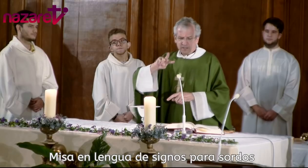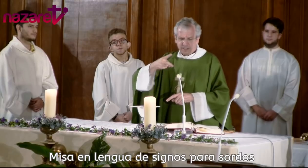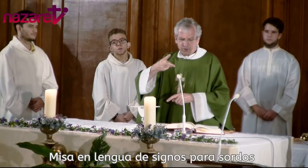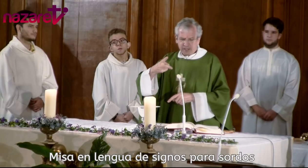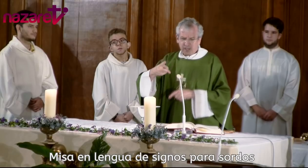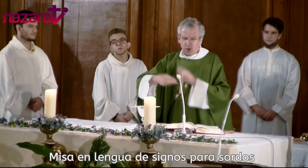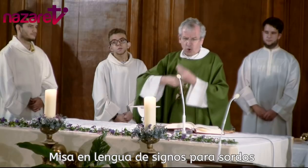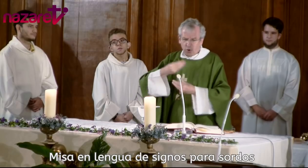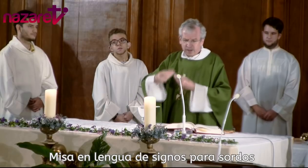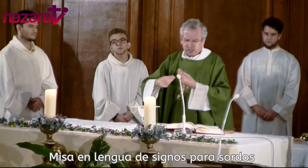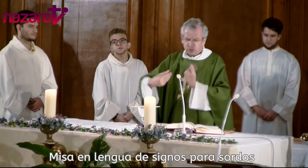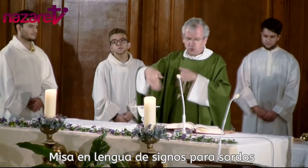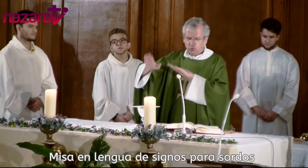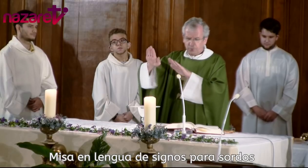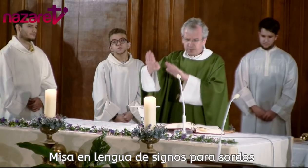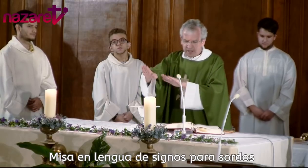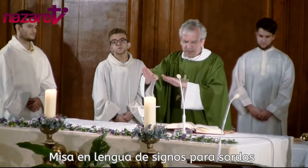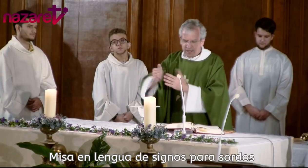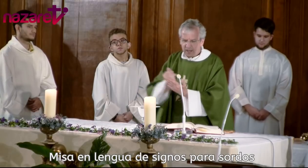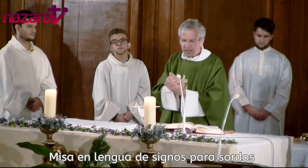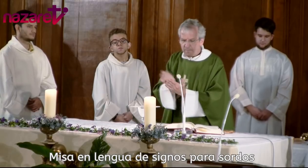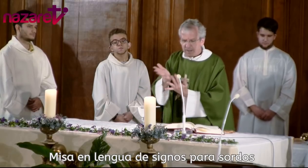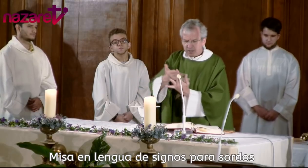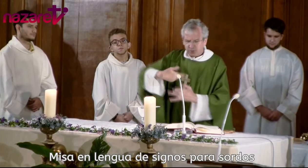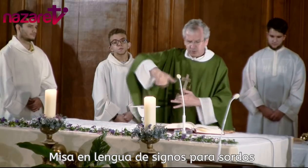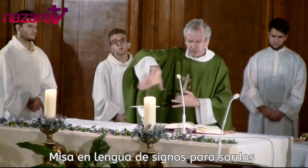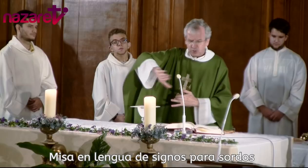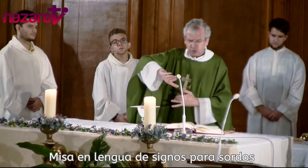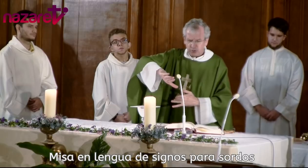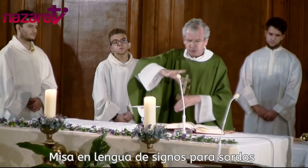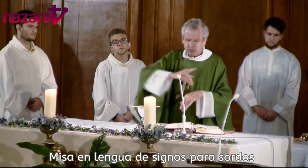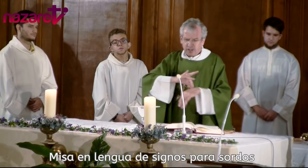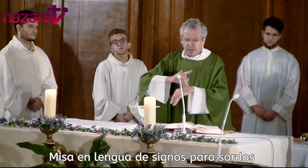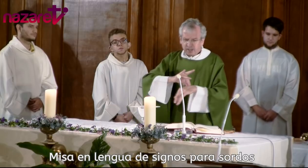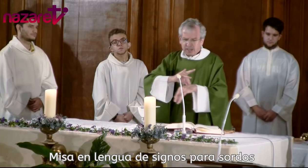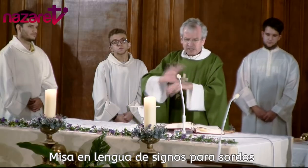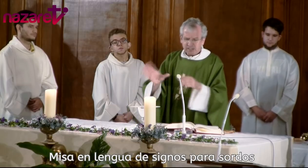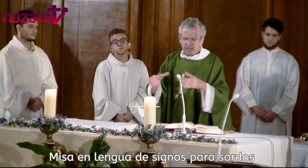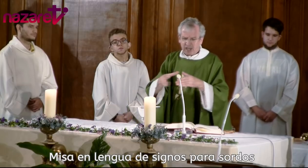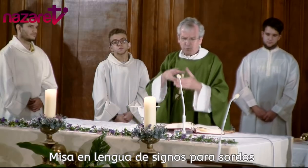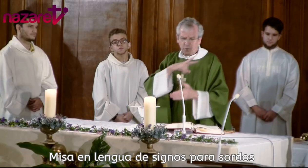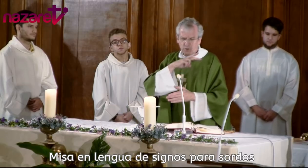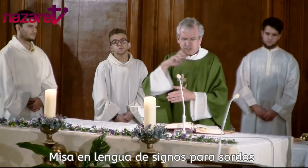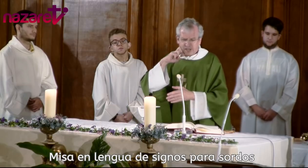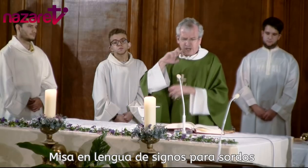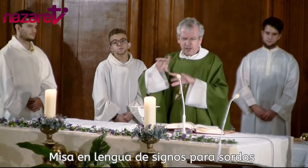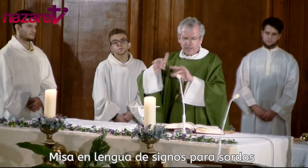sino que obras con tu providencia en medio de nosotros. Guiaste a tu pueblo Israel en